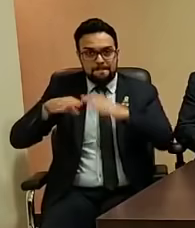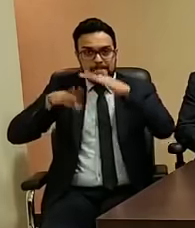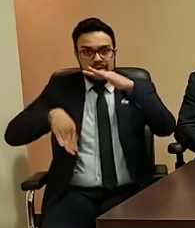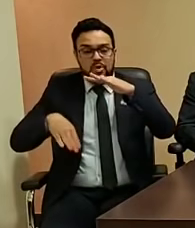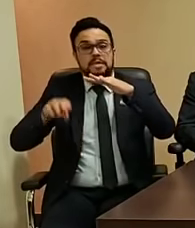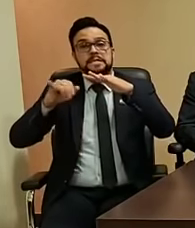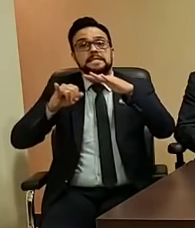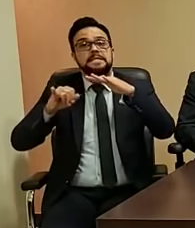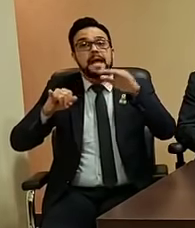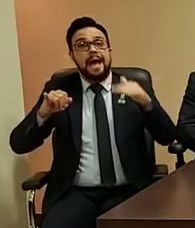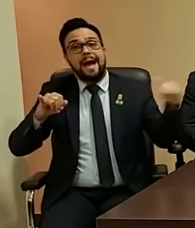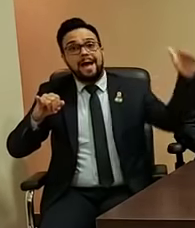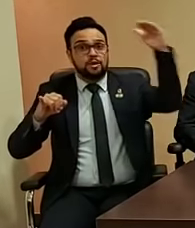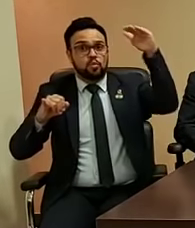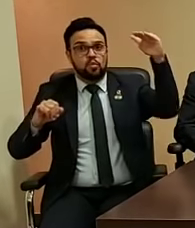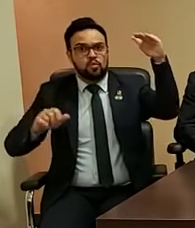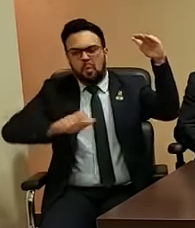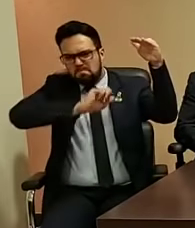adulto,